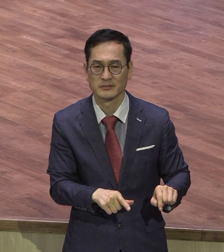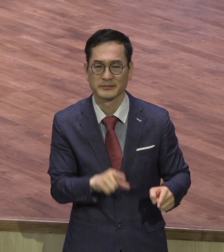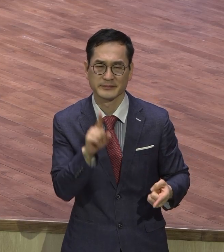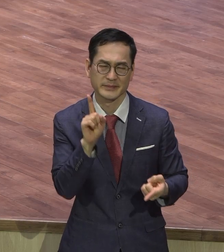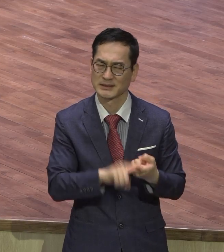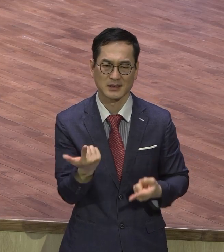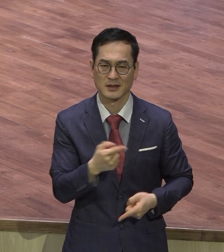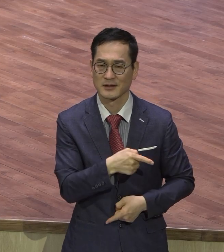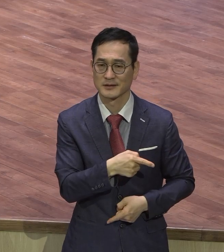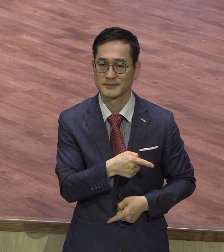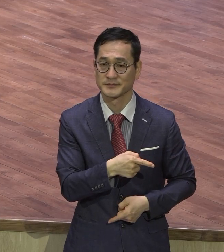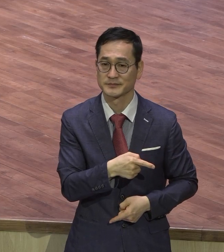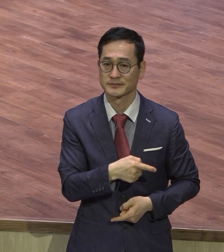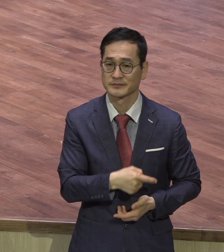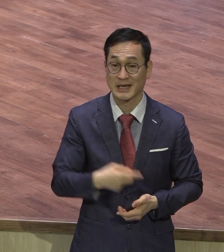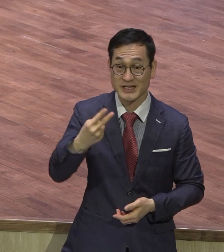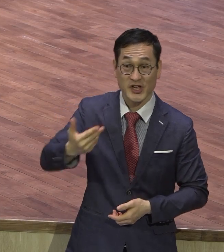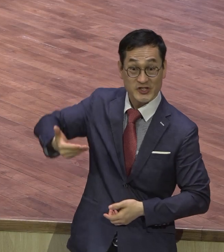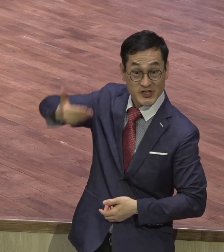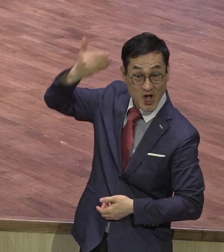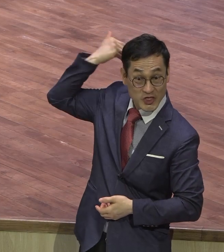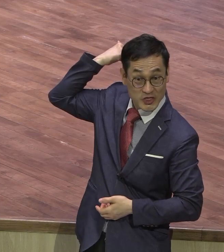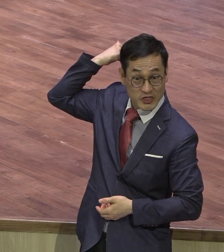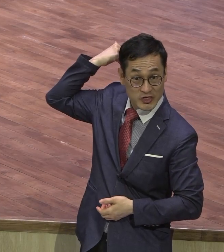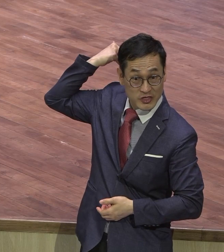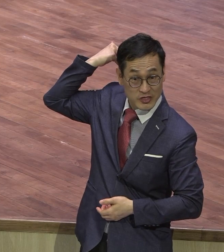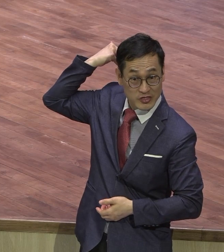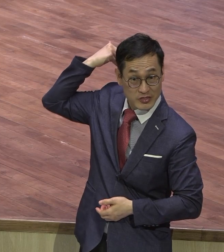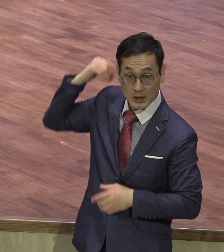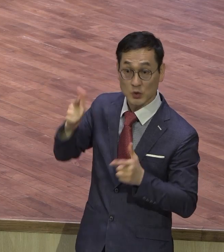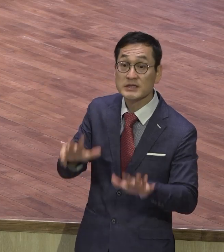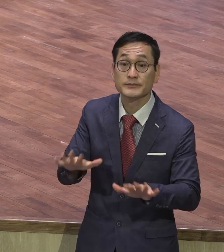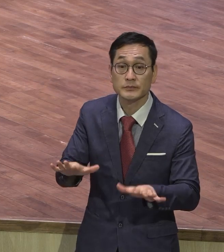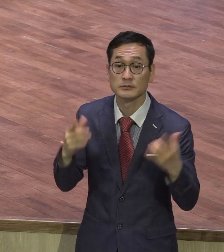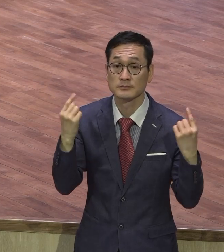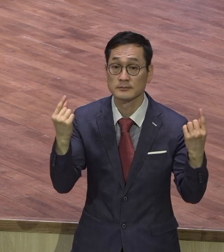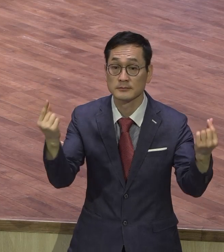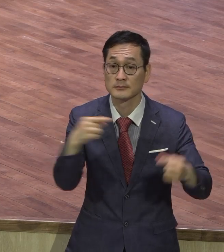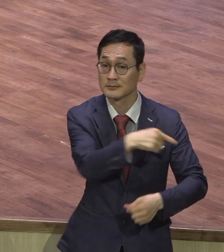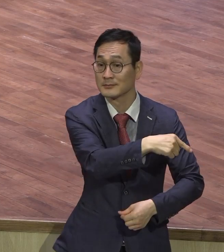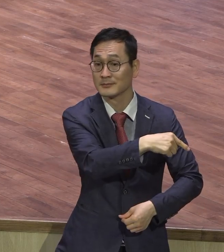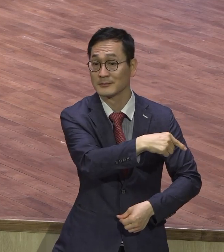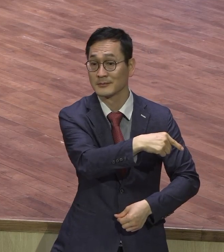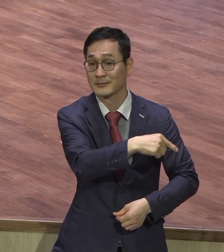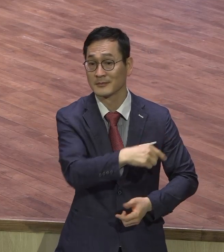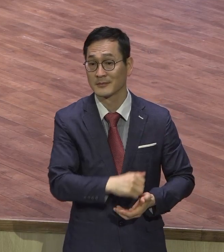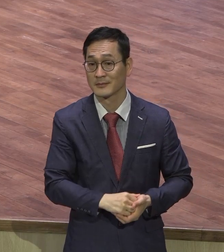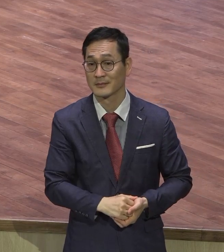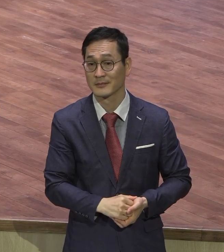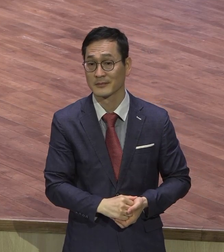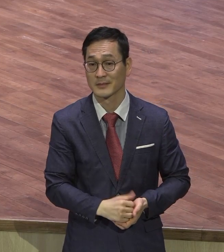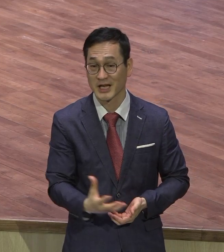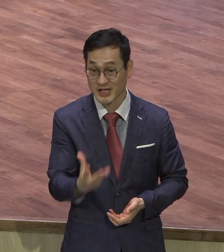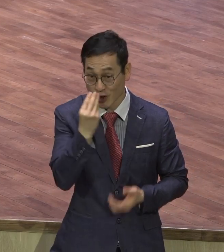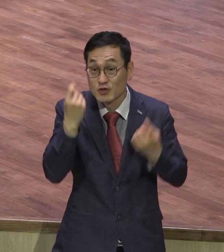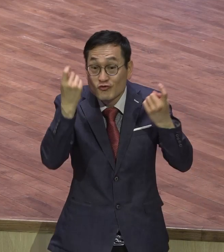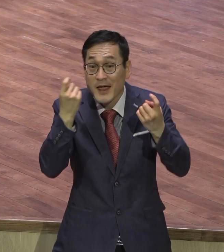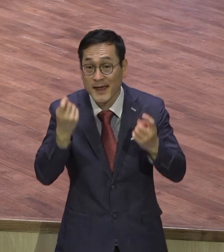2000년 전뿐만 아니요. 지금도 그러고 있어요. 놀랍지요. 지금도 그런다니까. 성지 순례를